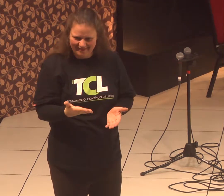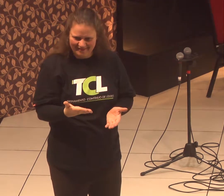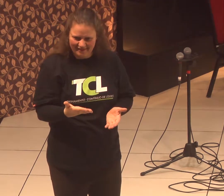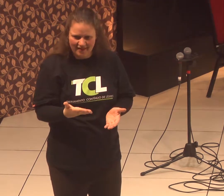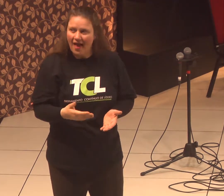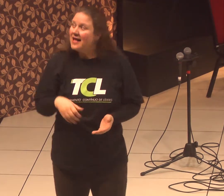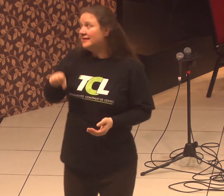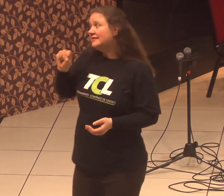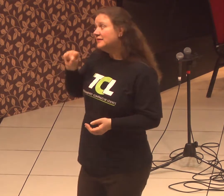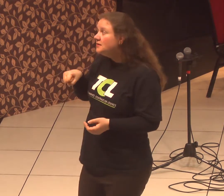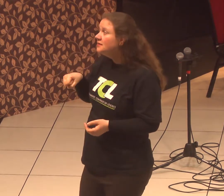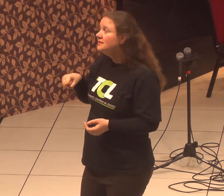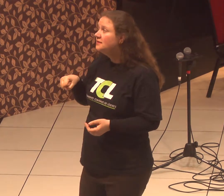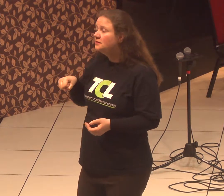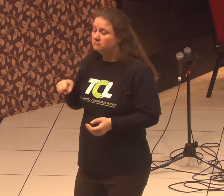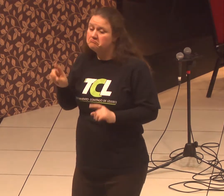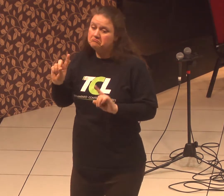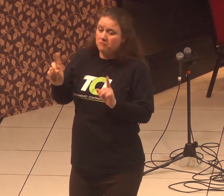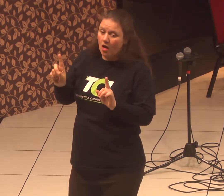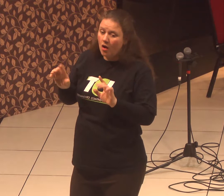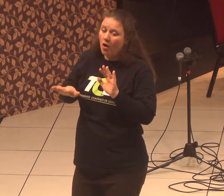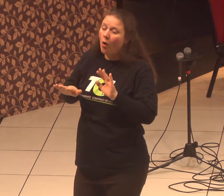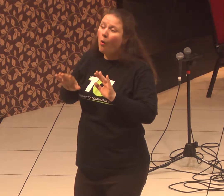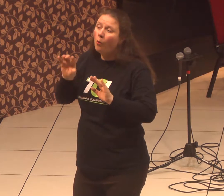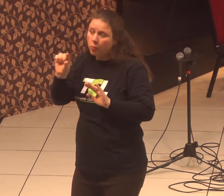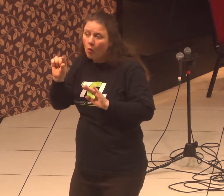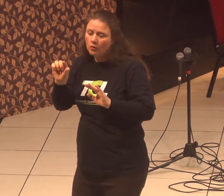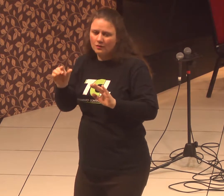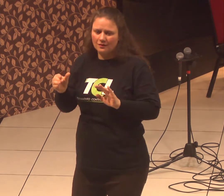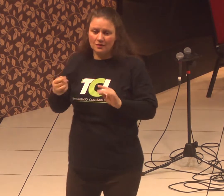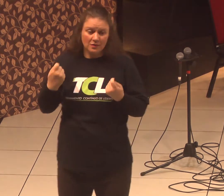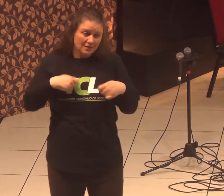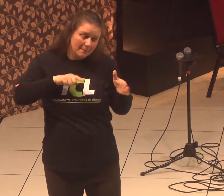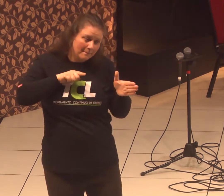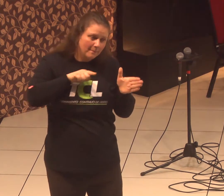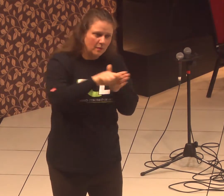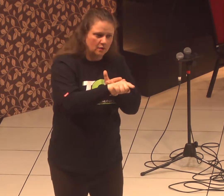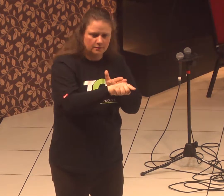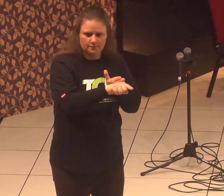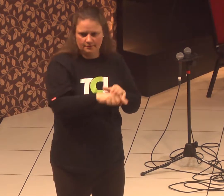Sim, não. Mas às vezes, se a gente não provocar essa pergunta,